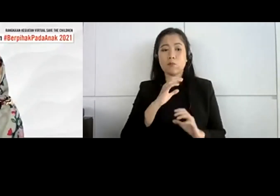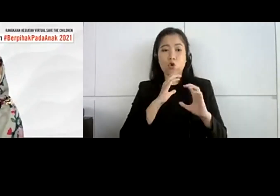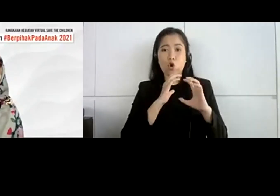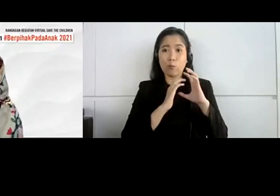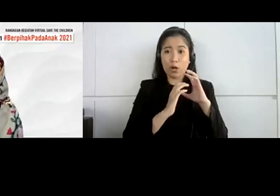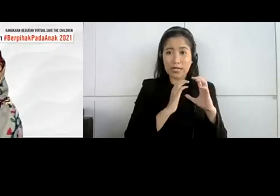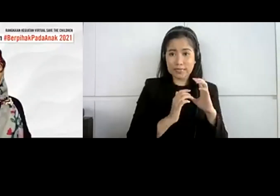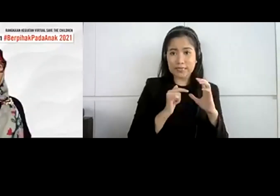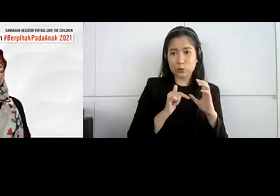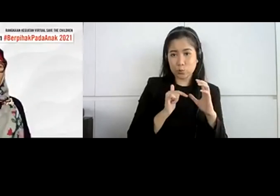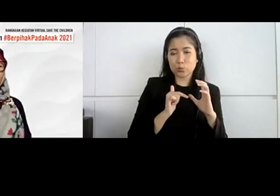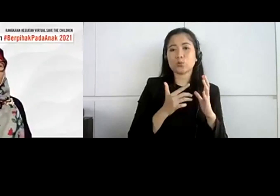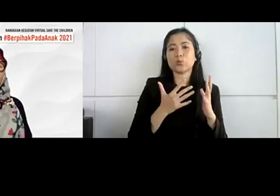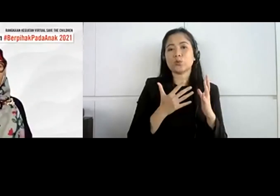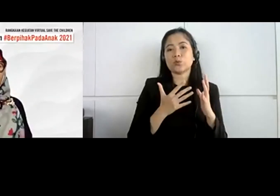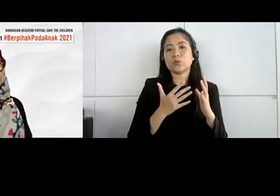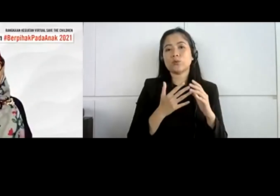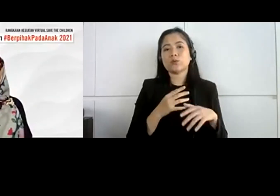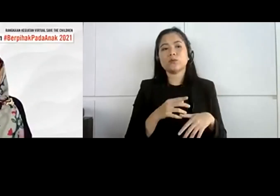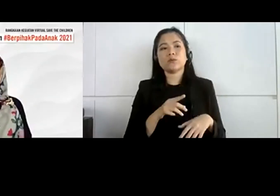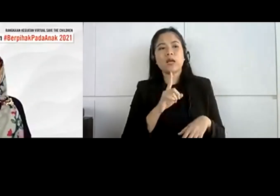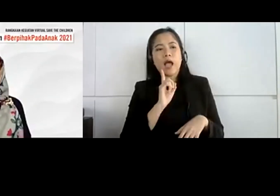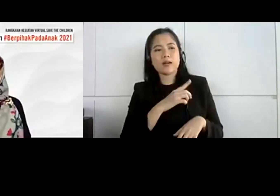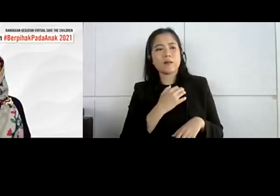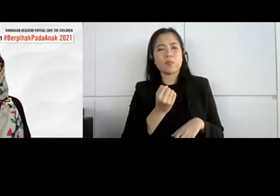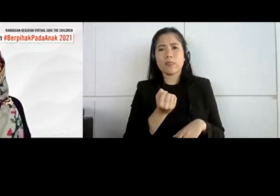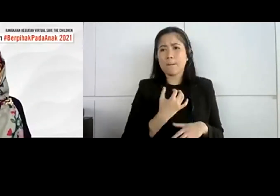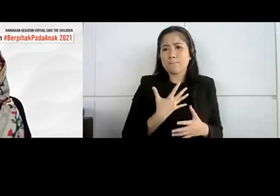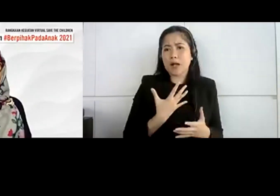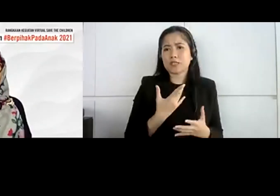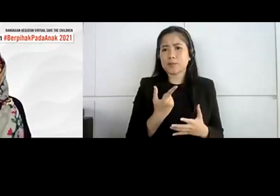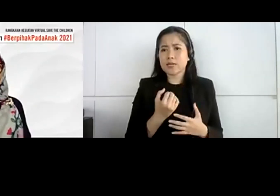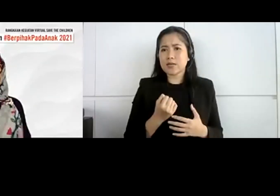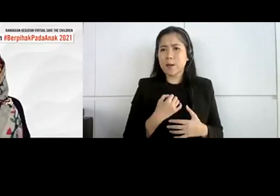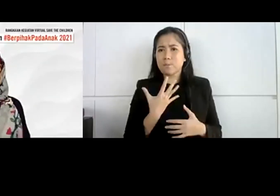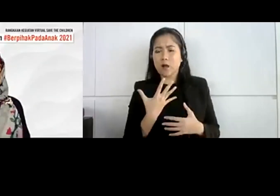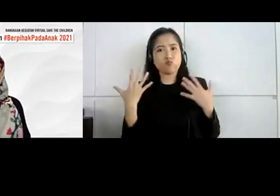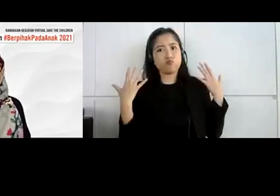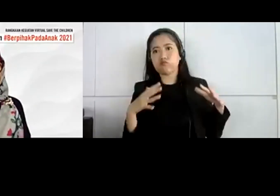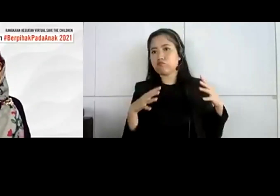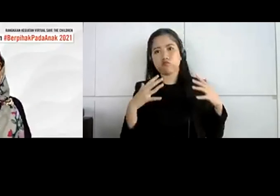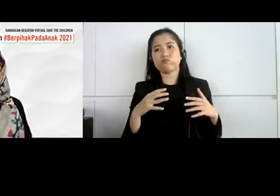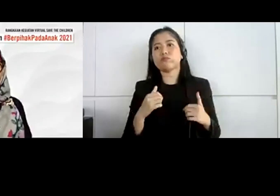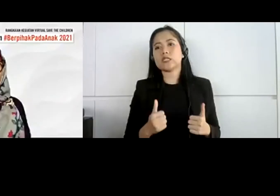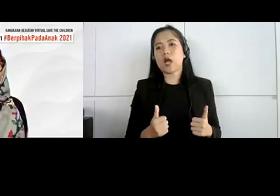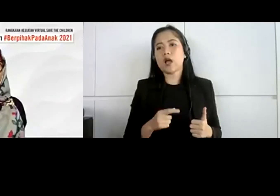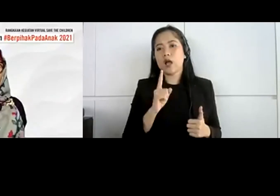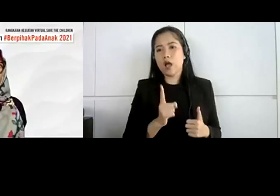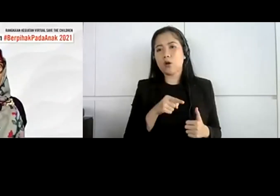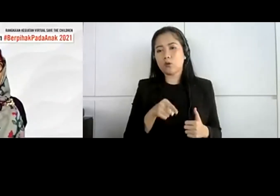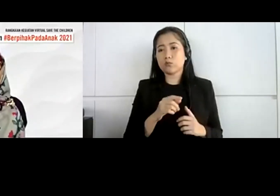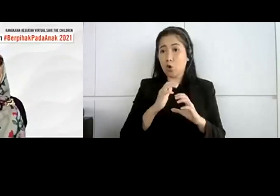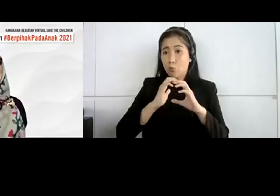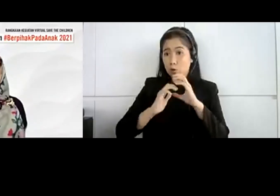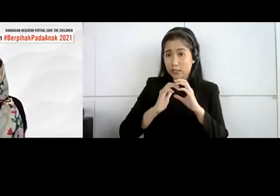komunikasi ini bisa memberikan dampak yang sangat luar biasa ketika terbangun dengan